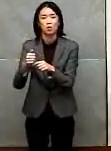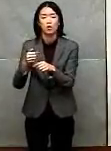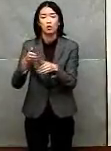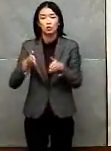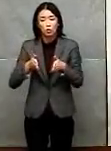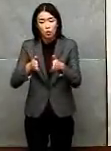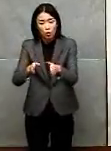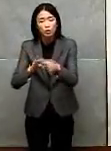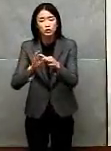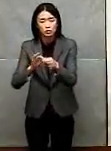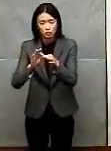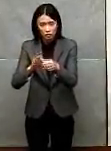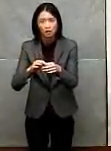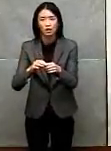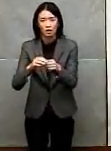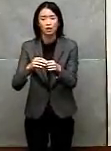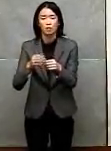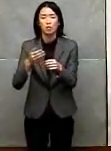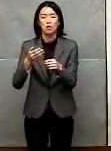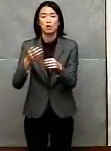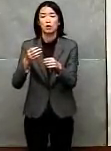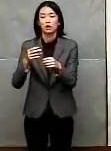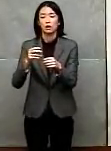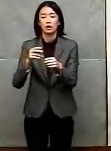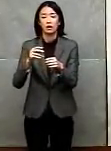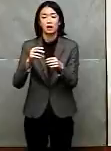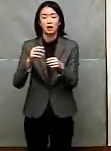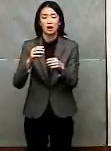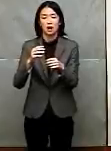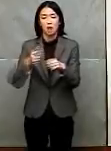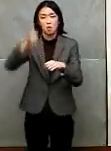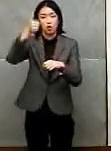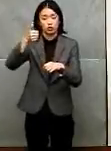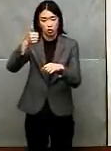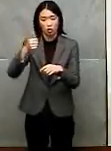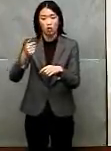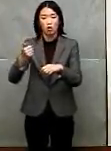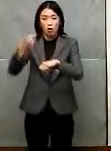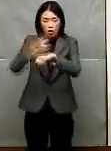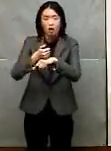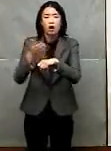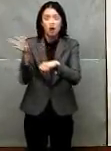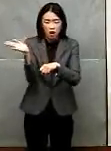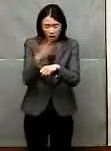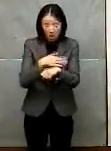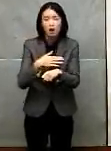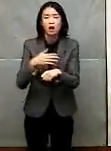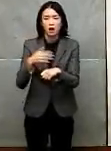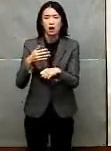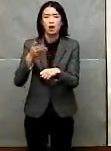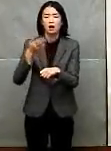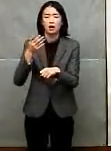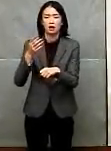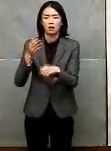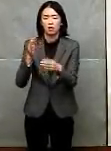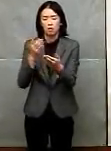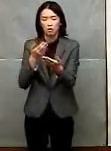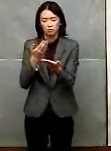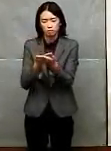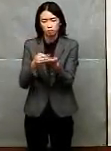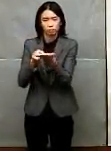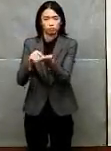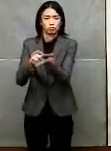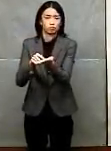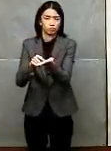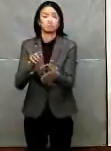時からお願いしてきておりますので、特別最近とかいうことではない